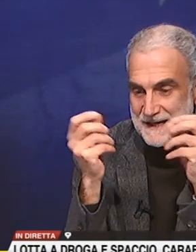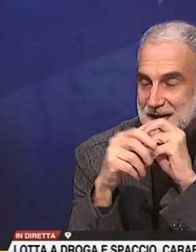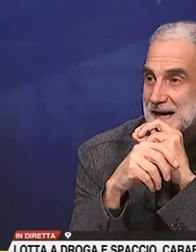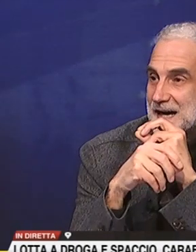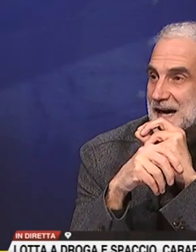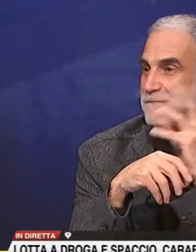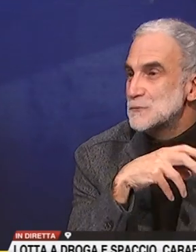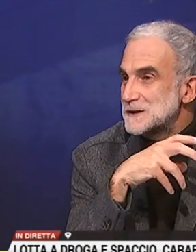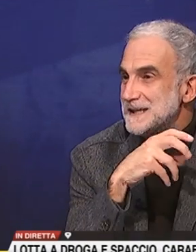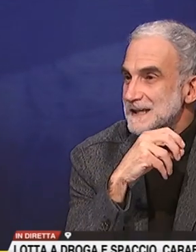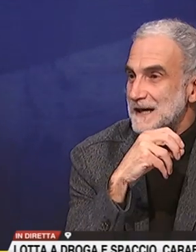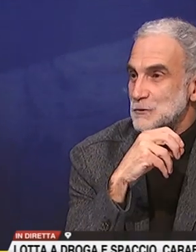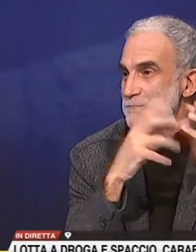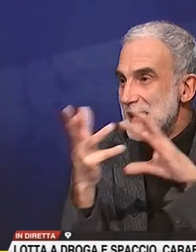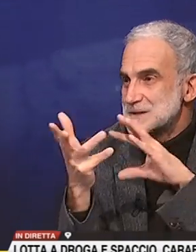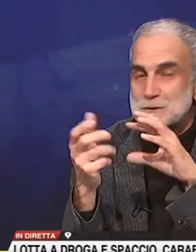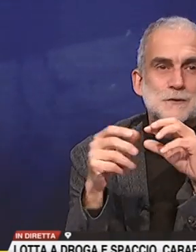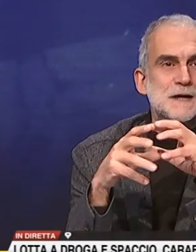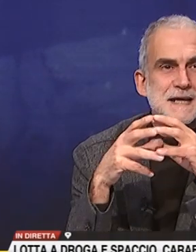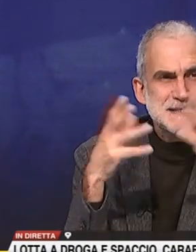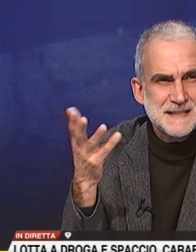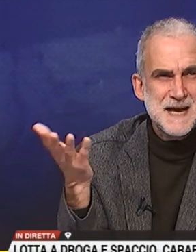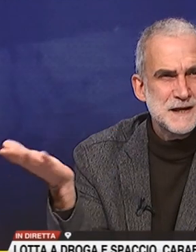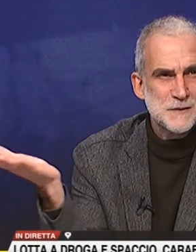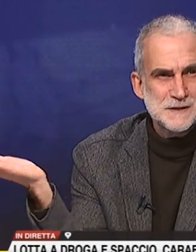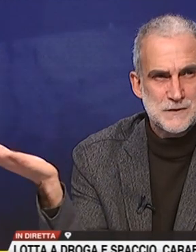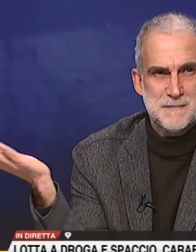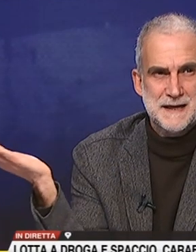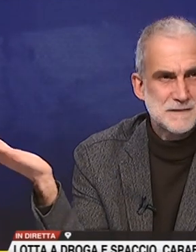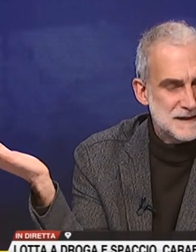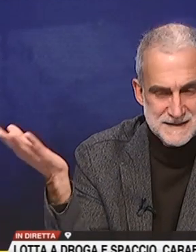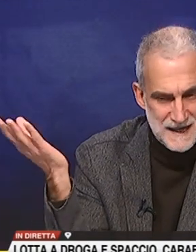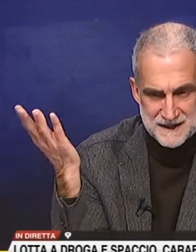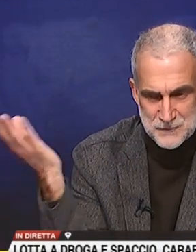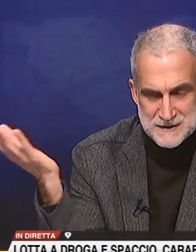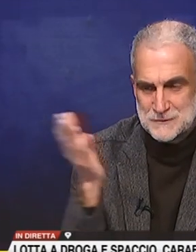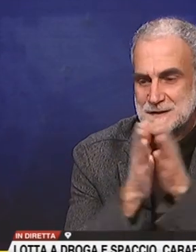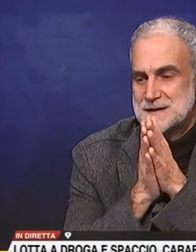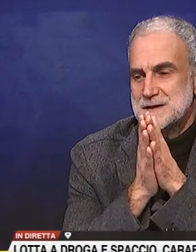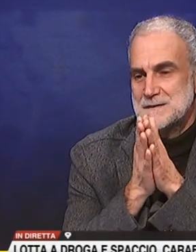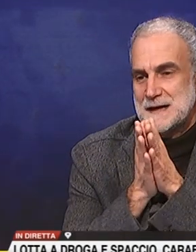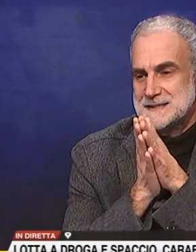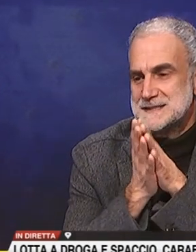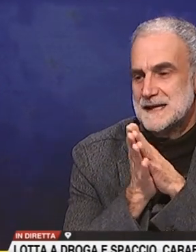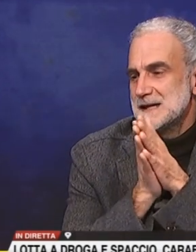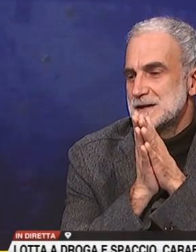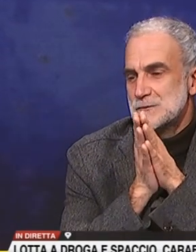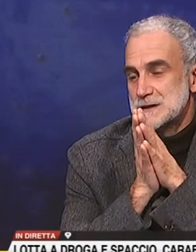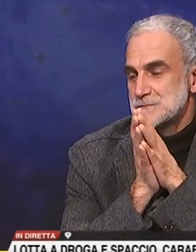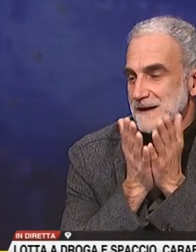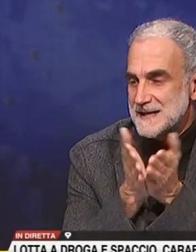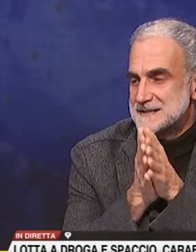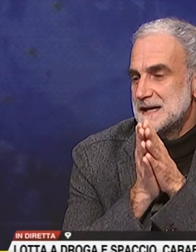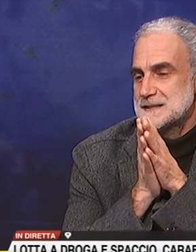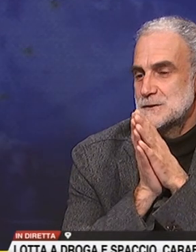tossicodipendenza ai furti, allo spaccio. Esiste anche questo, ahimè, esiste anche questo, ma esiste